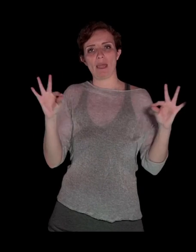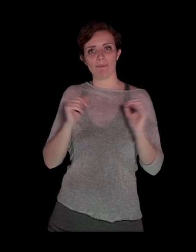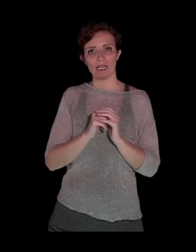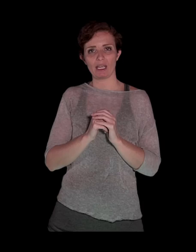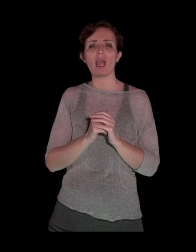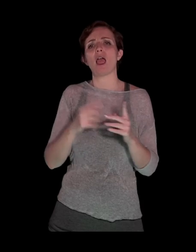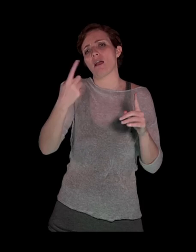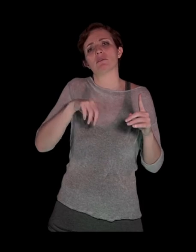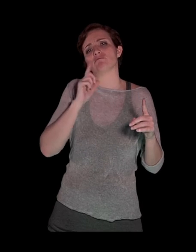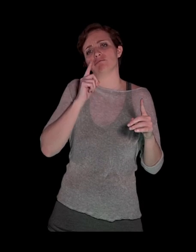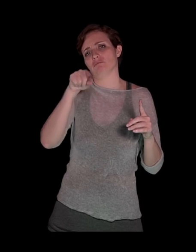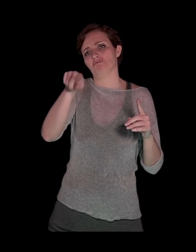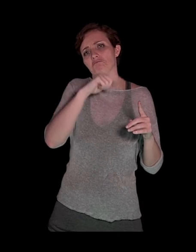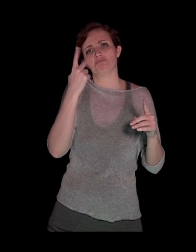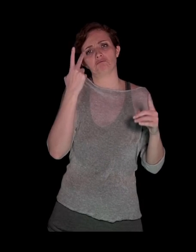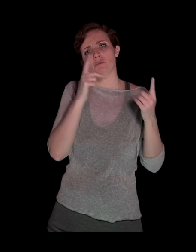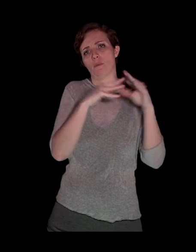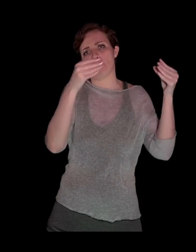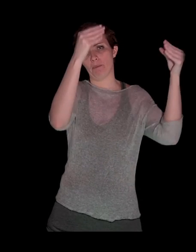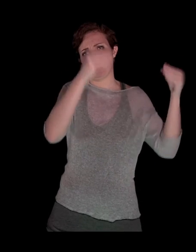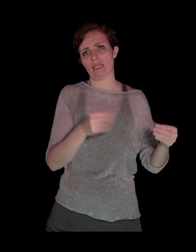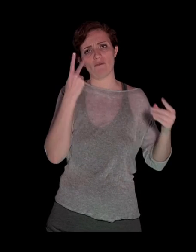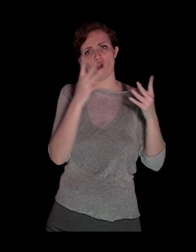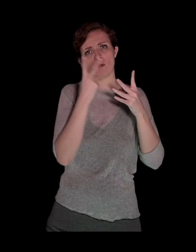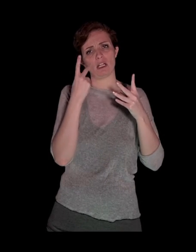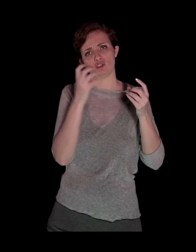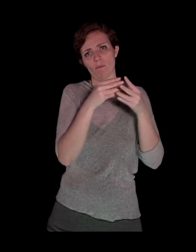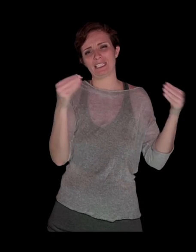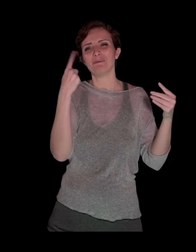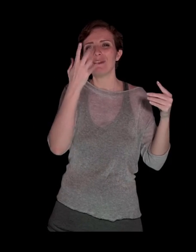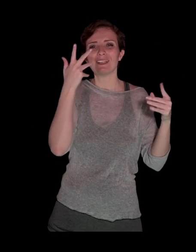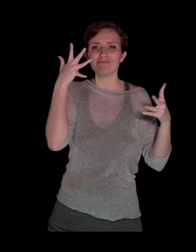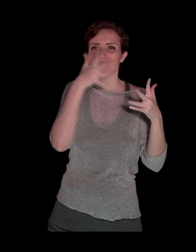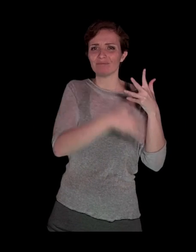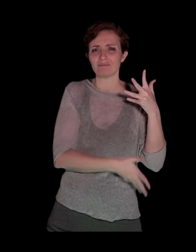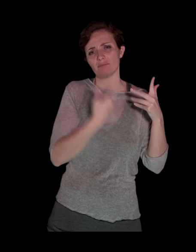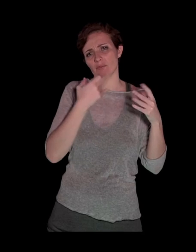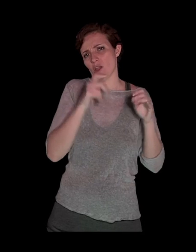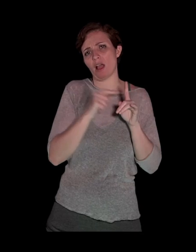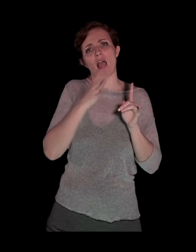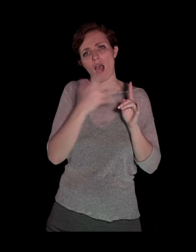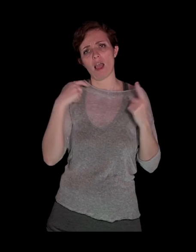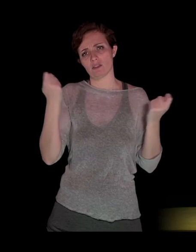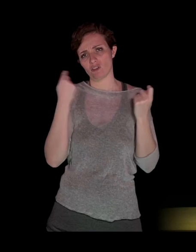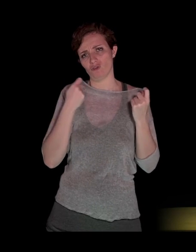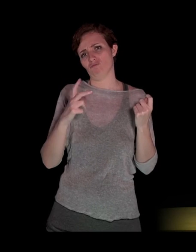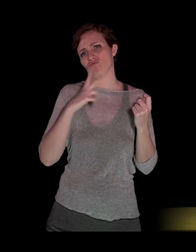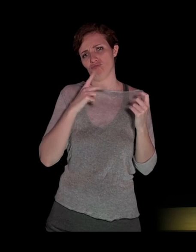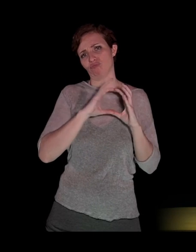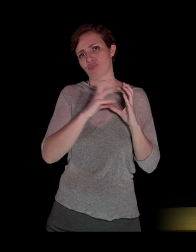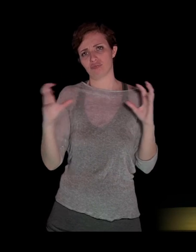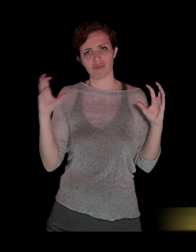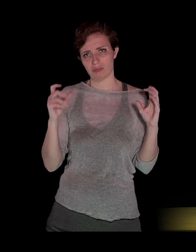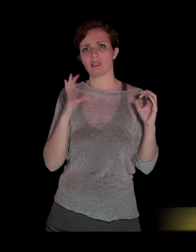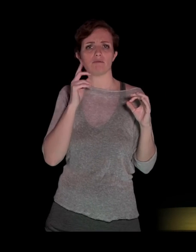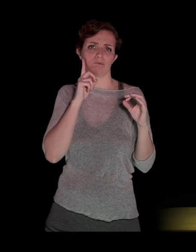al materiale che poi troverete a disposizione sulla piattaforma per approfondimenti così come tanti altri esercizi sono presenti come al solito anche su Queste